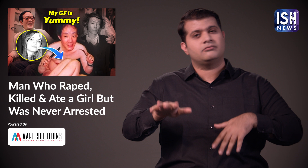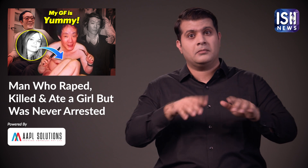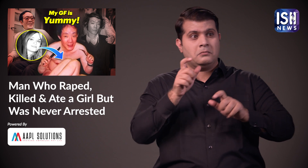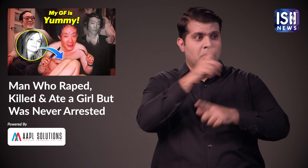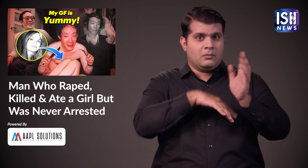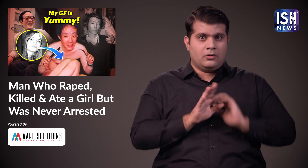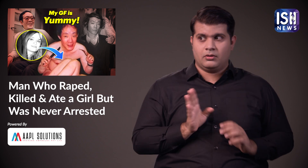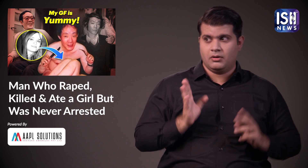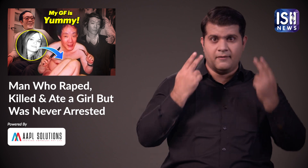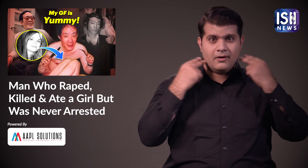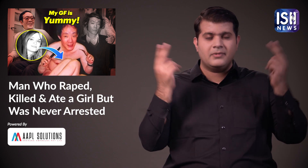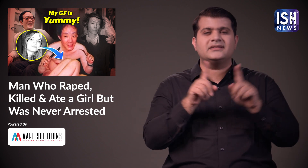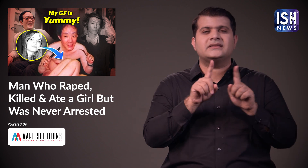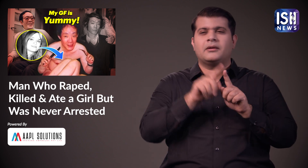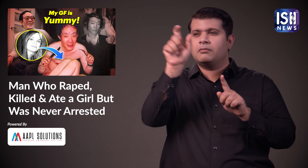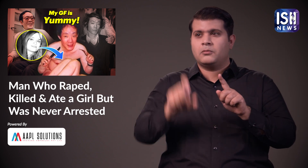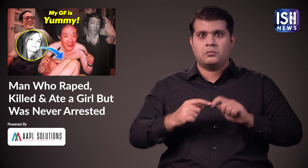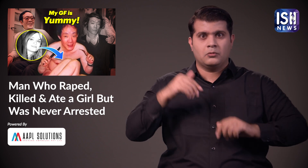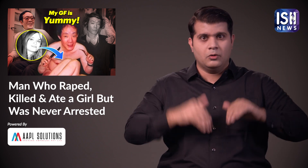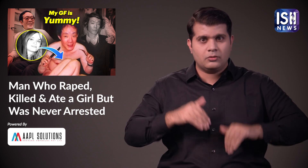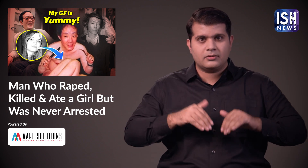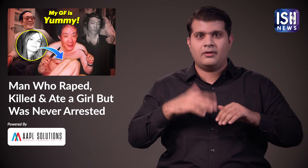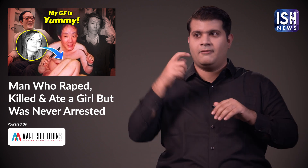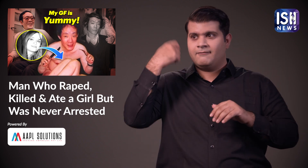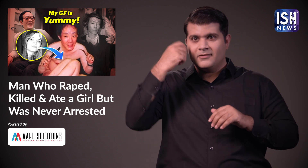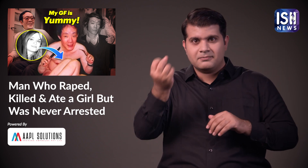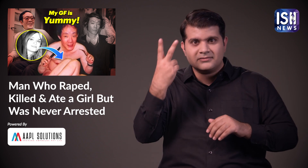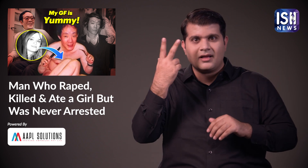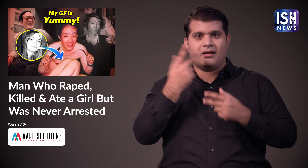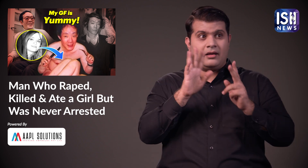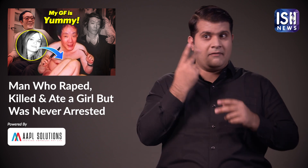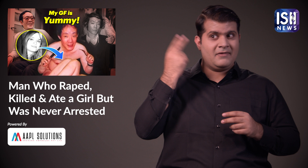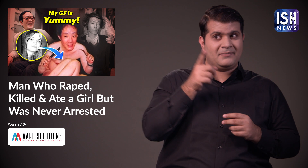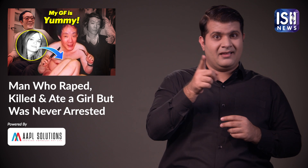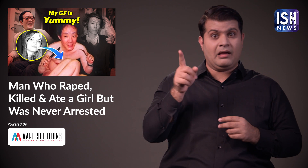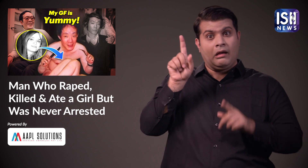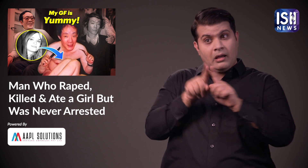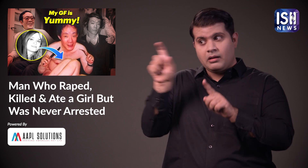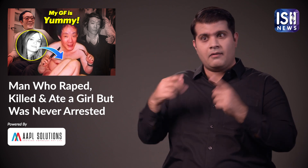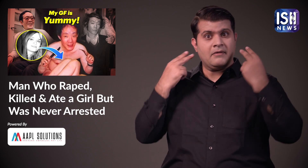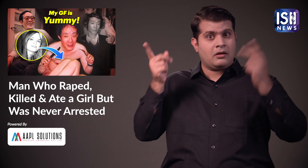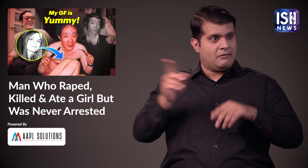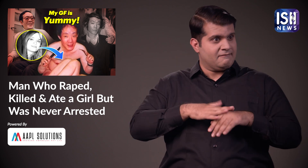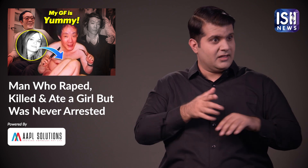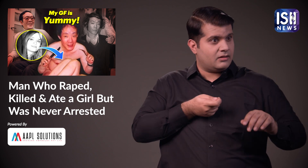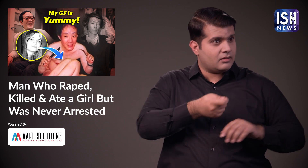के बाद सगावा ने एक राजनेता या फिल्म स्टार की तरह ही सेलिब्रिटी का स्तर हासिल किया था।